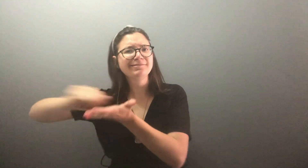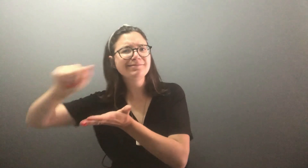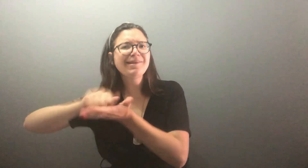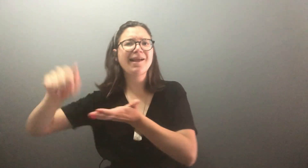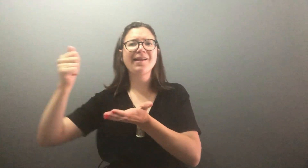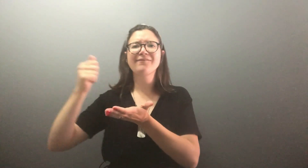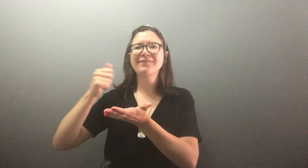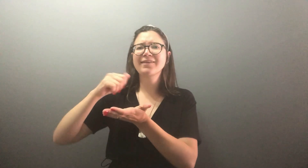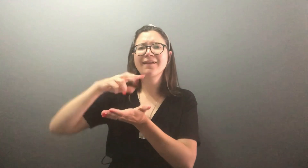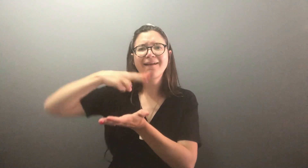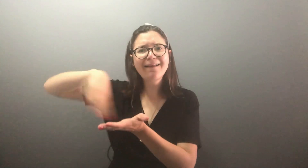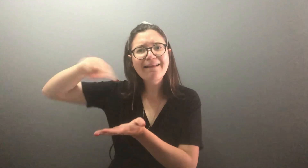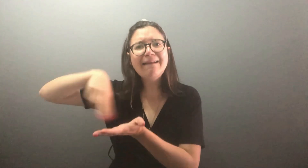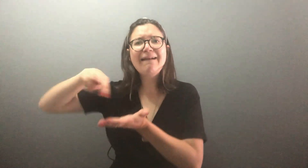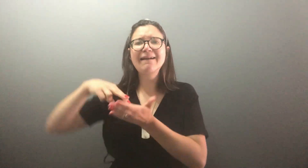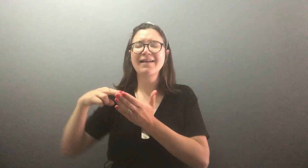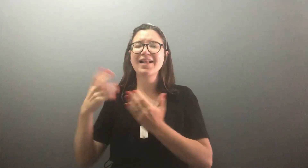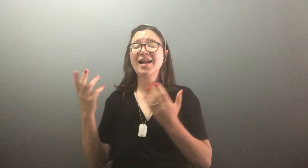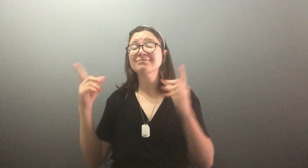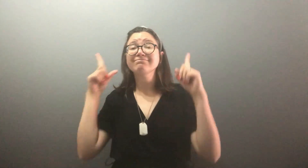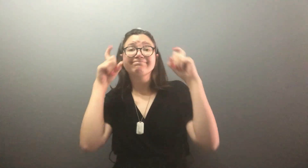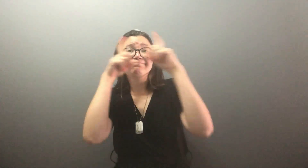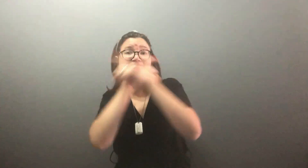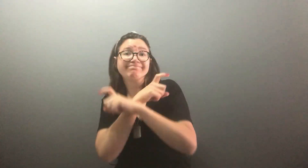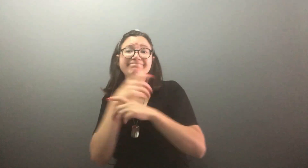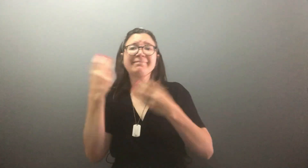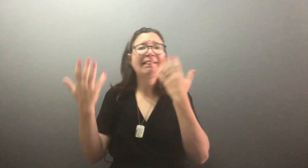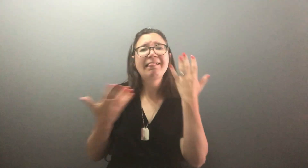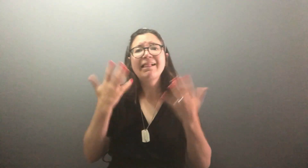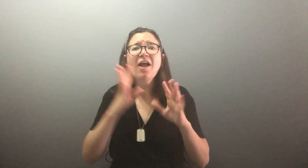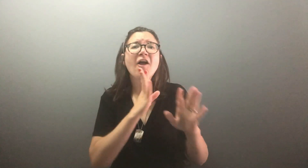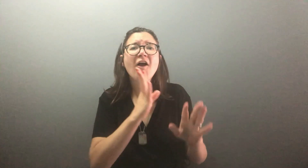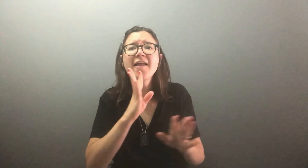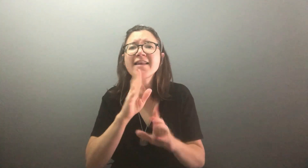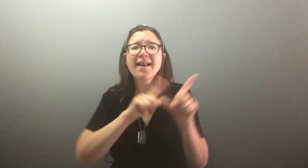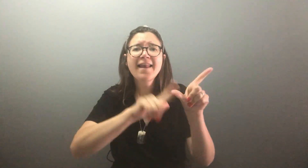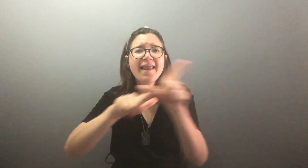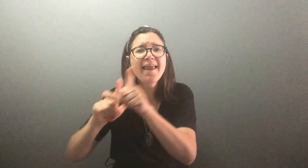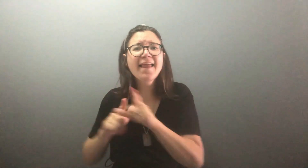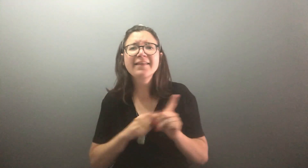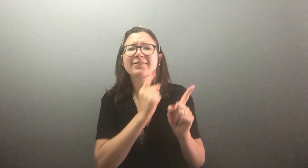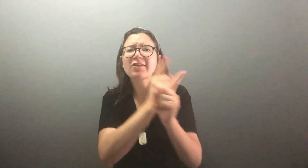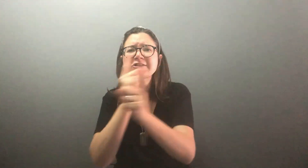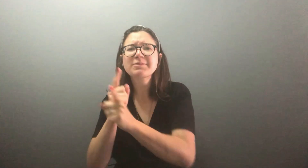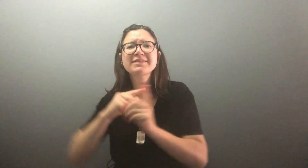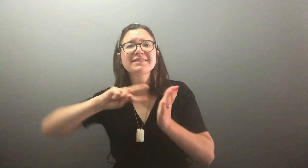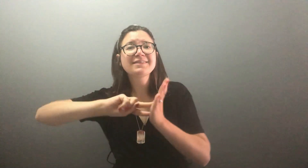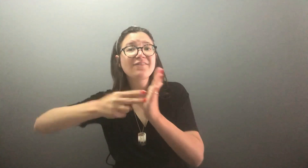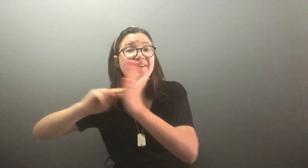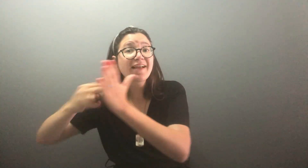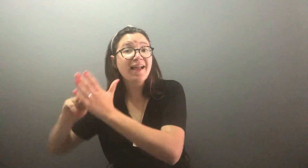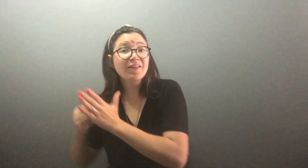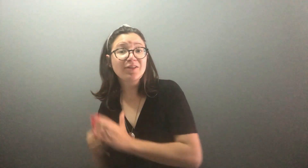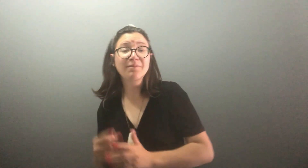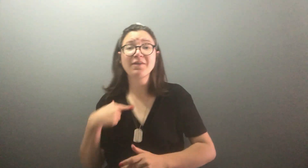velha, apoiá-la na escrita, na leitura. Então eu senti um pouco de dificuldade de como ensinar para ela as letras, o